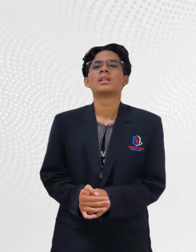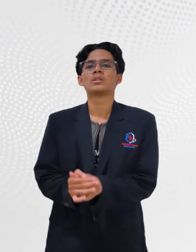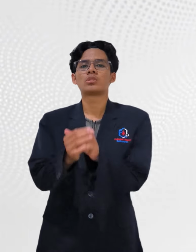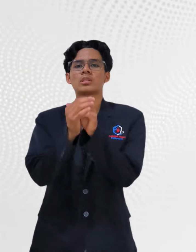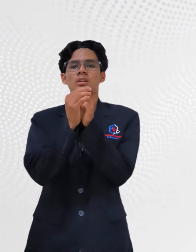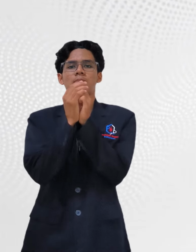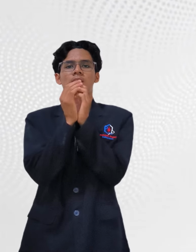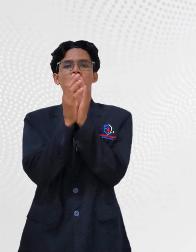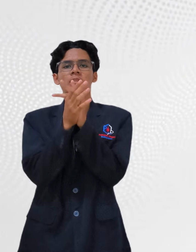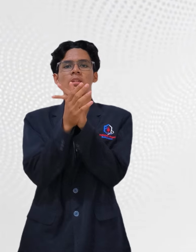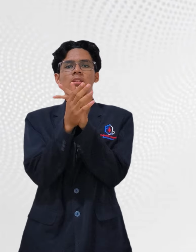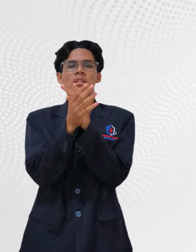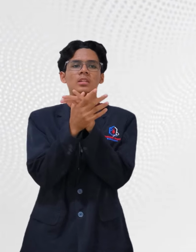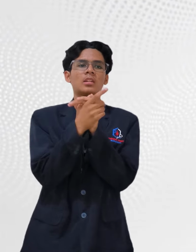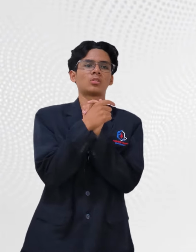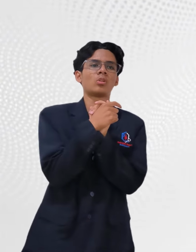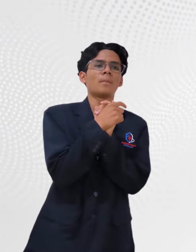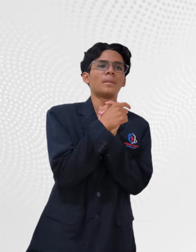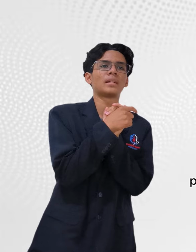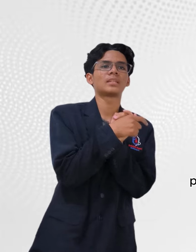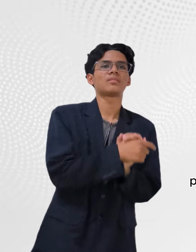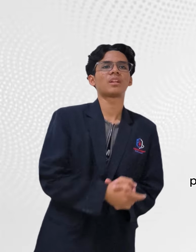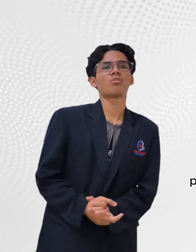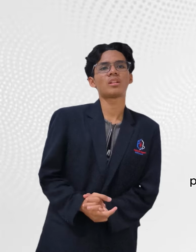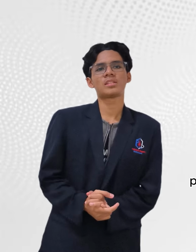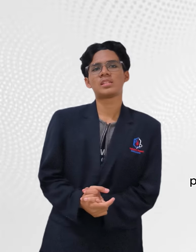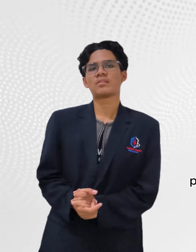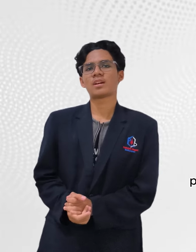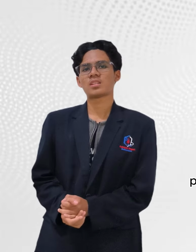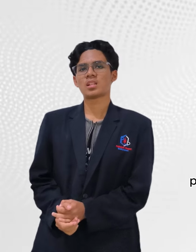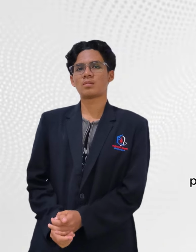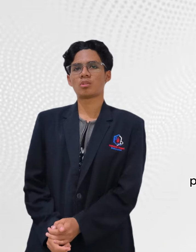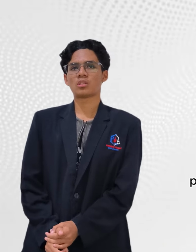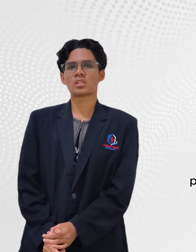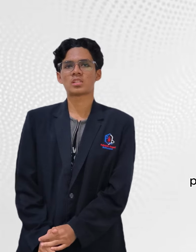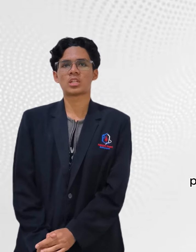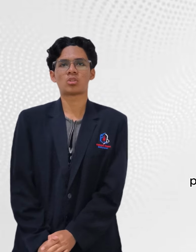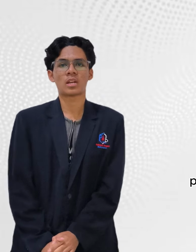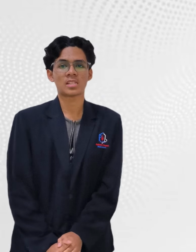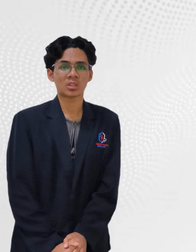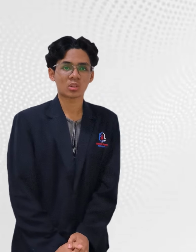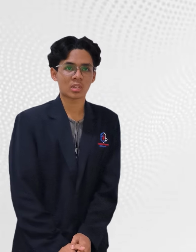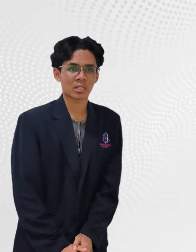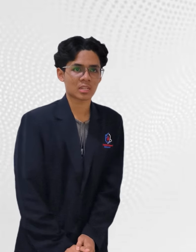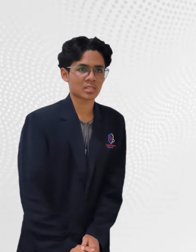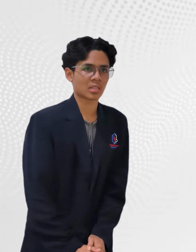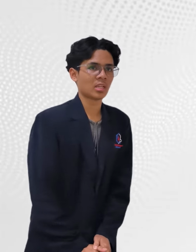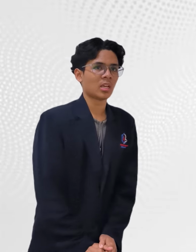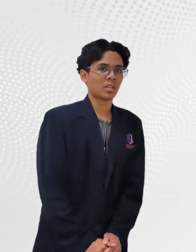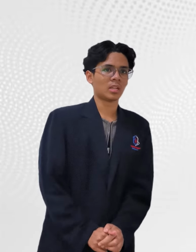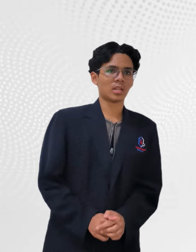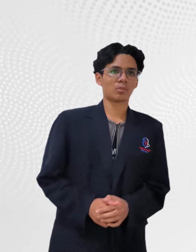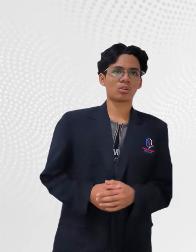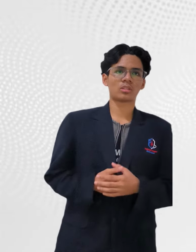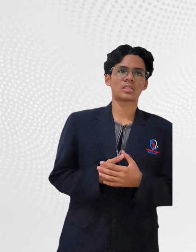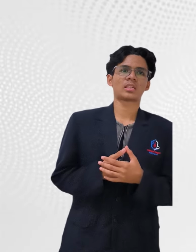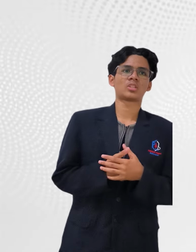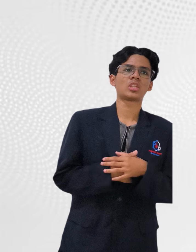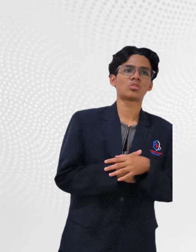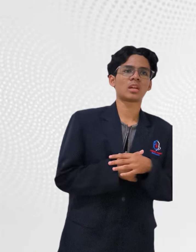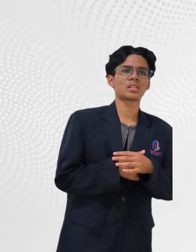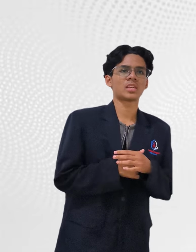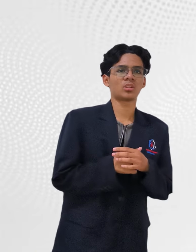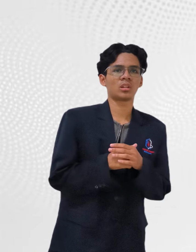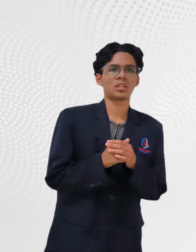kita lanjut yang materi yang terakhir, yaitu pengertian frekuensi dan fase dalam konteks sirkuit AC atau rangkaian AC. Dalam